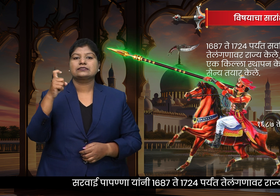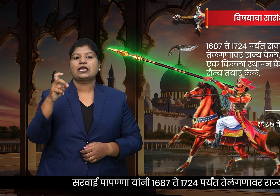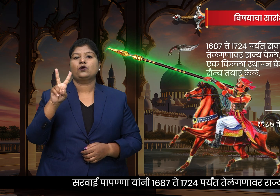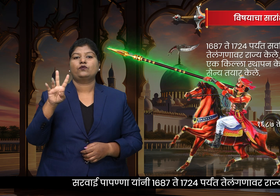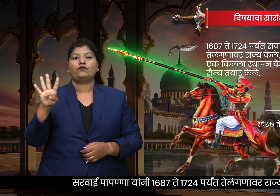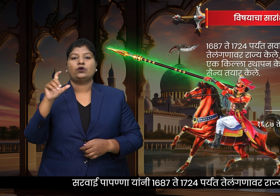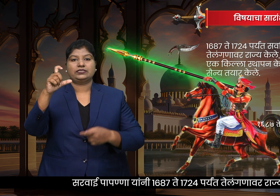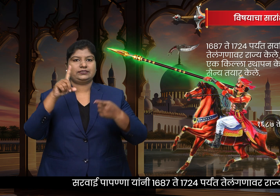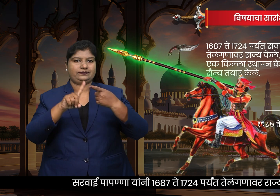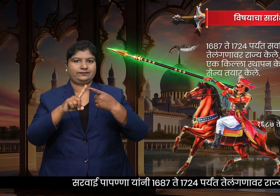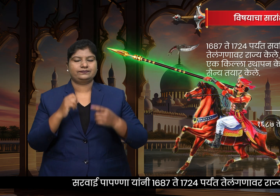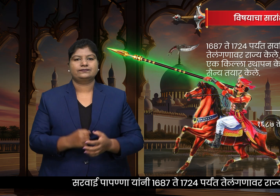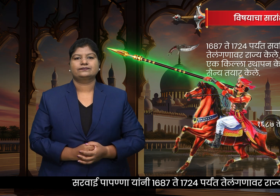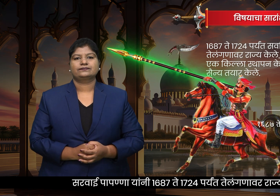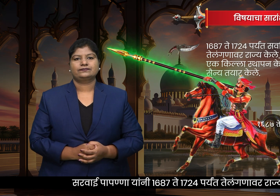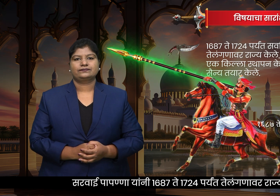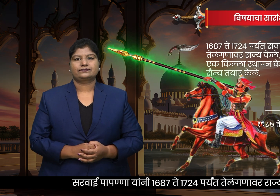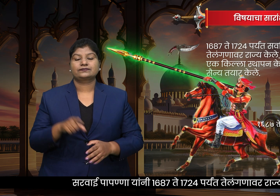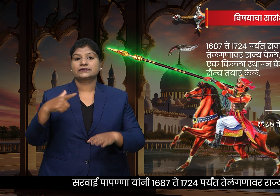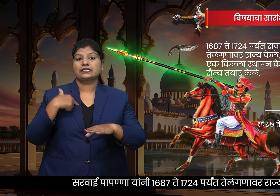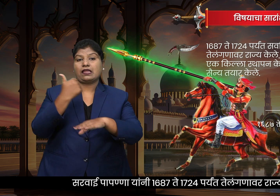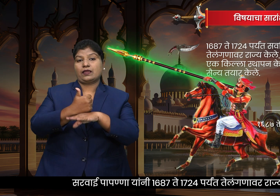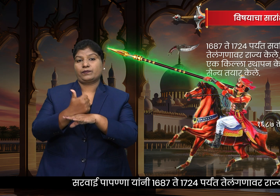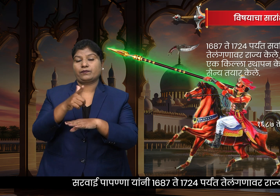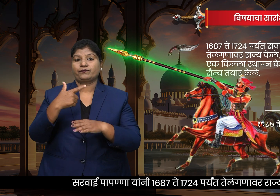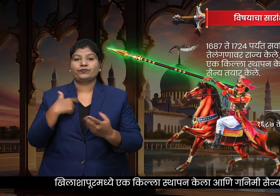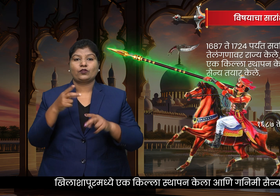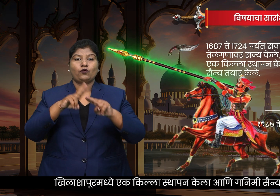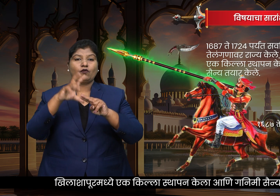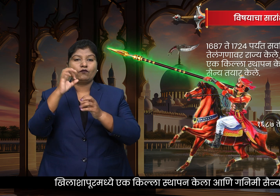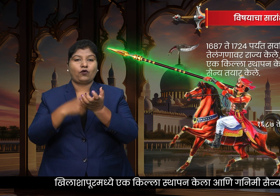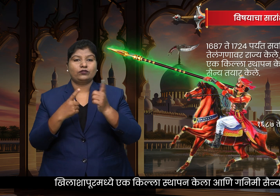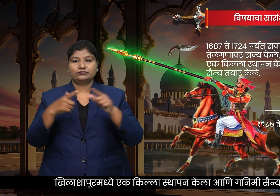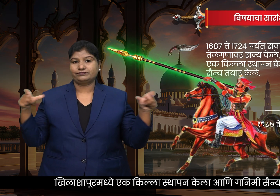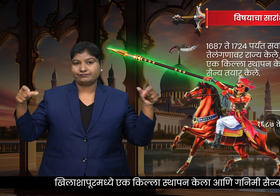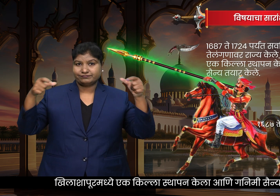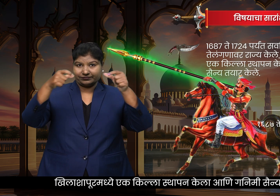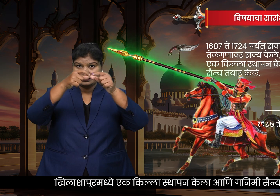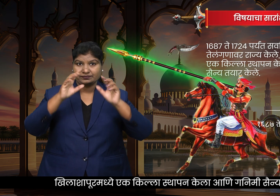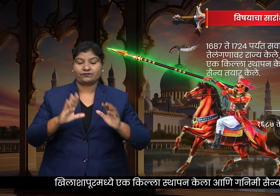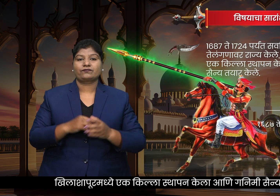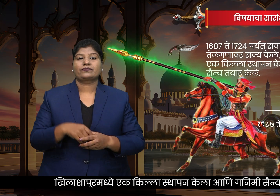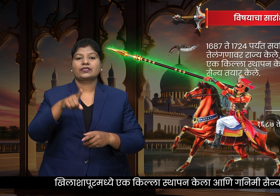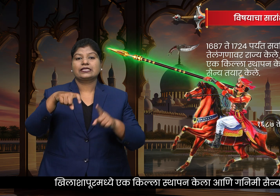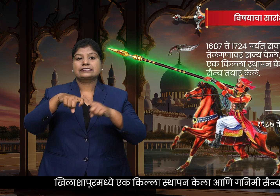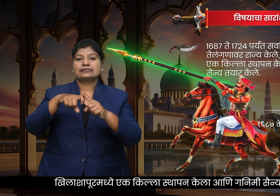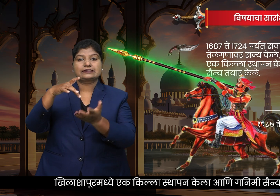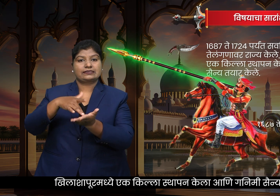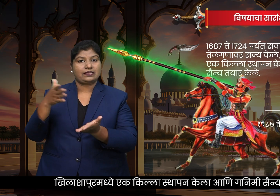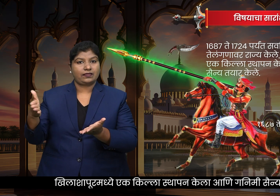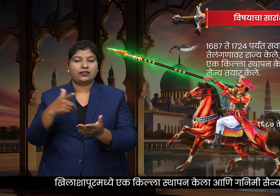1687 ते 1724 पर्यंत तेलंगणावर राज्य केले. खिलशापूरमध्ये एक किल्ला स्थापना केला